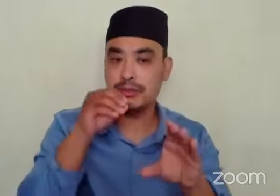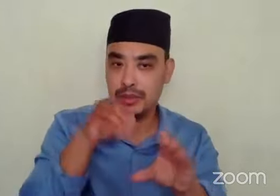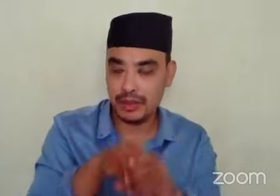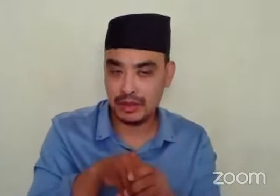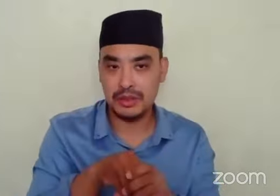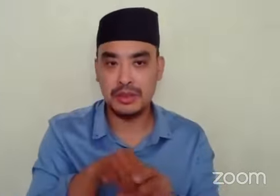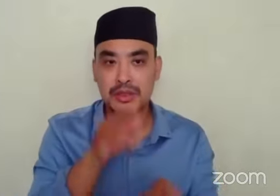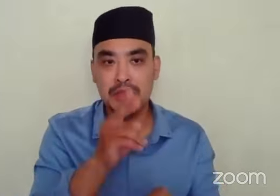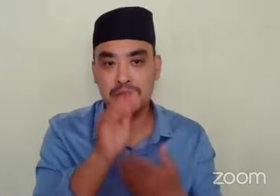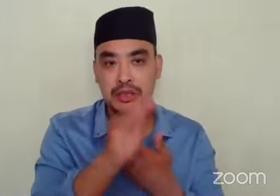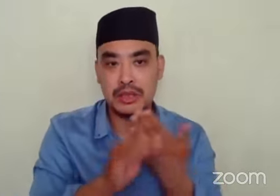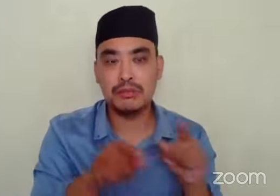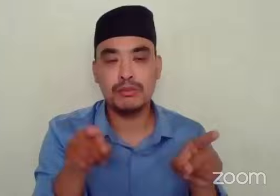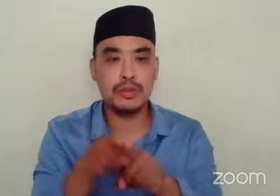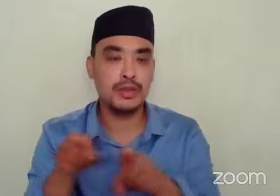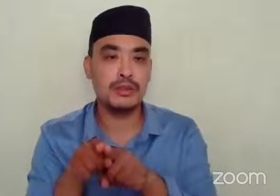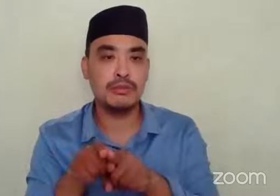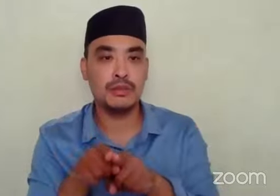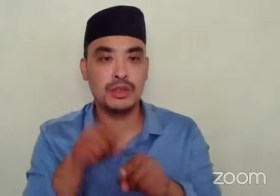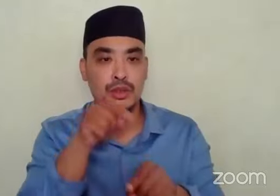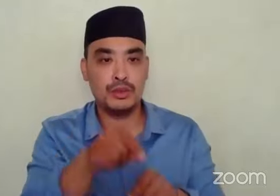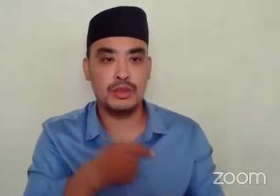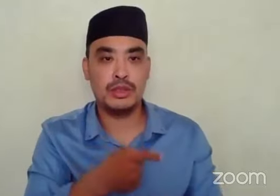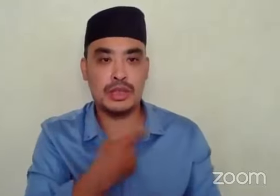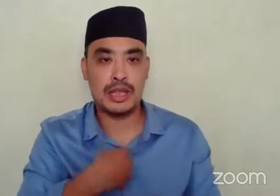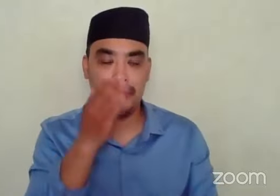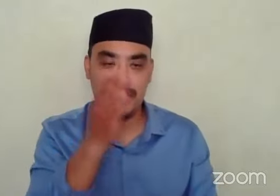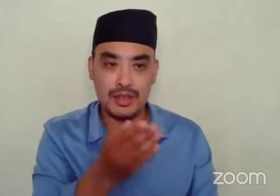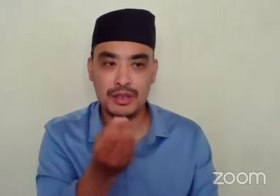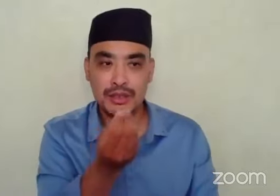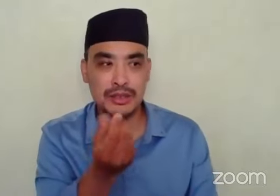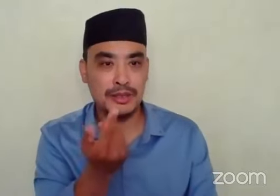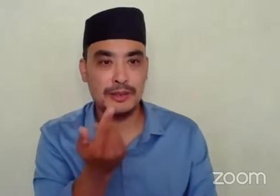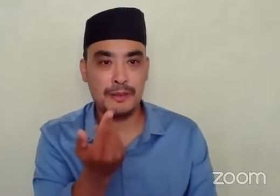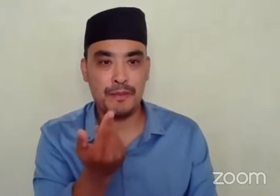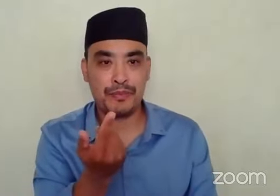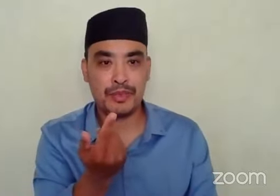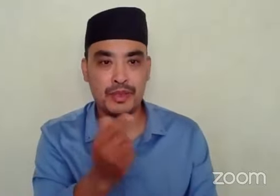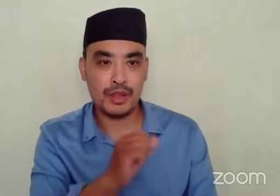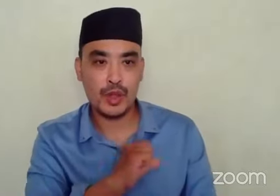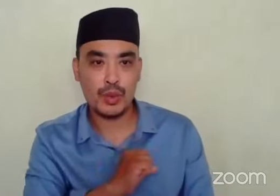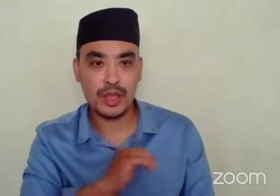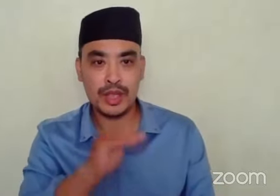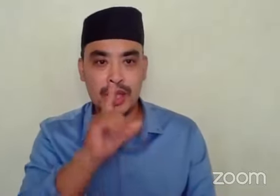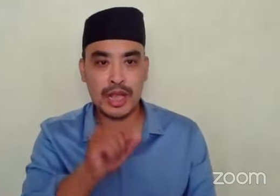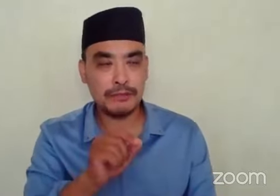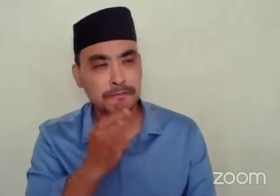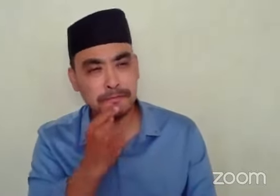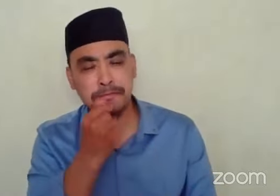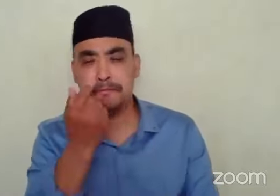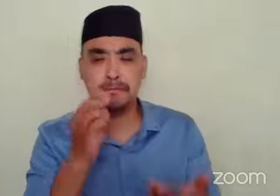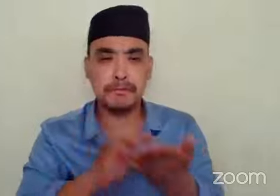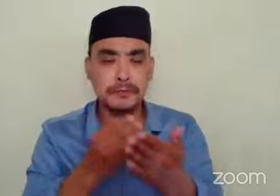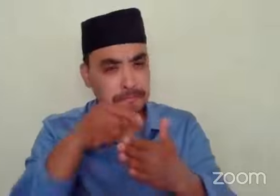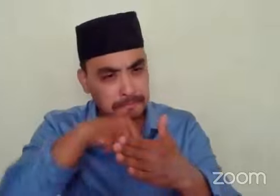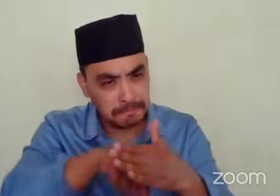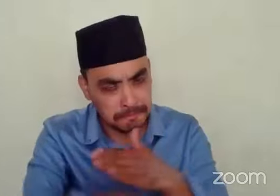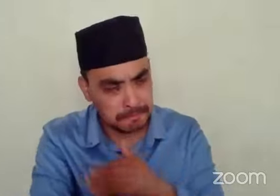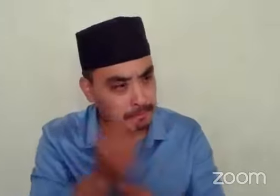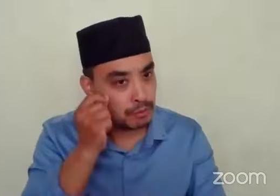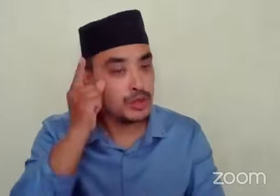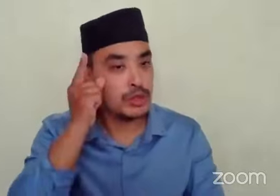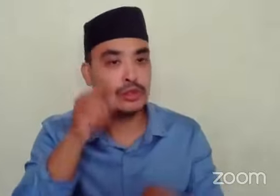अनि त्यसै गरेर अब हामीले चाहिँ अलिकति हामीले यौनिकतालाई चाहिँ अलिक मजाले गहिरिएर बुझ्नु हो भने चाहिँ